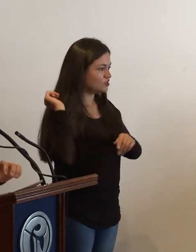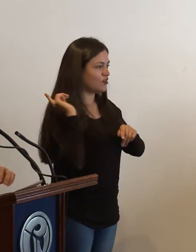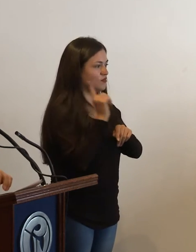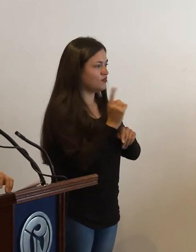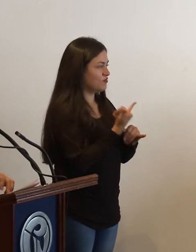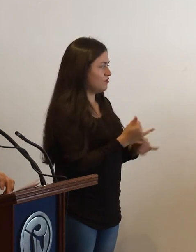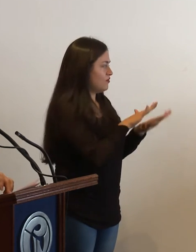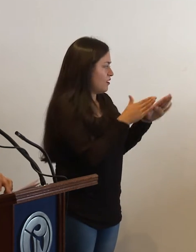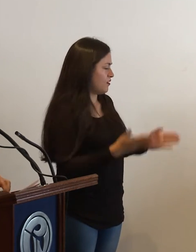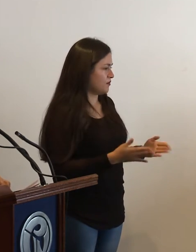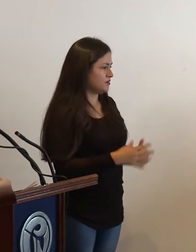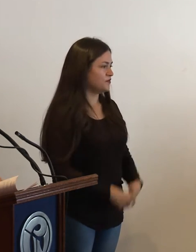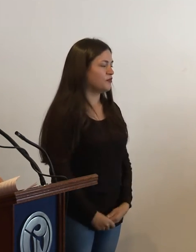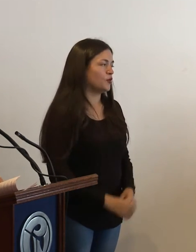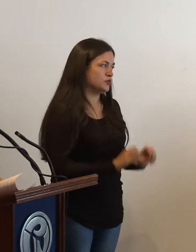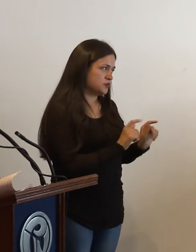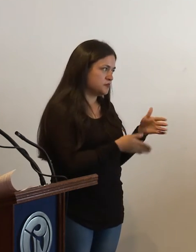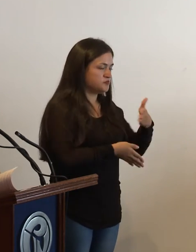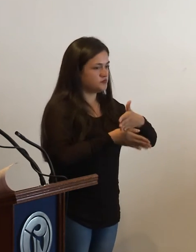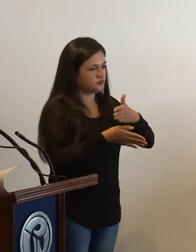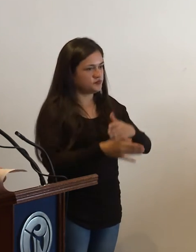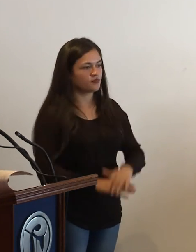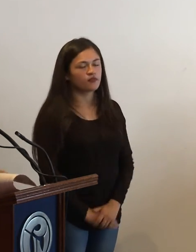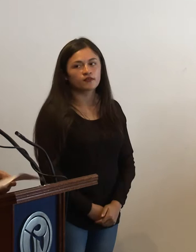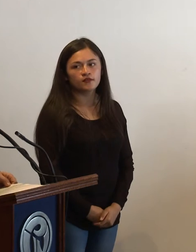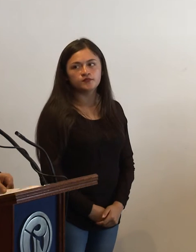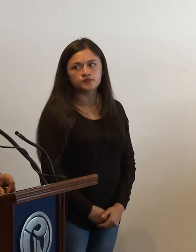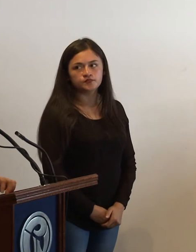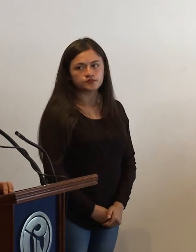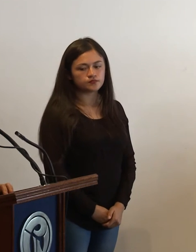la mesa. Bueno,